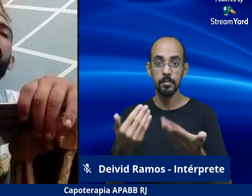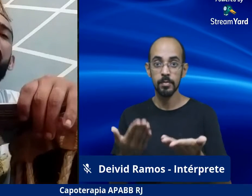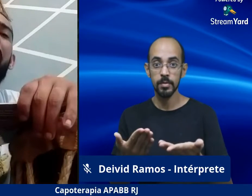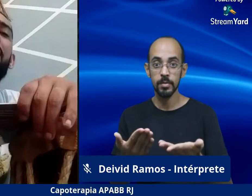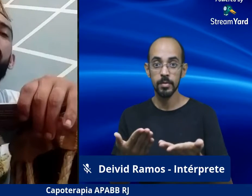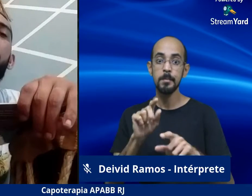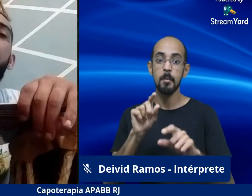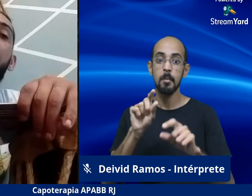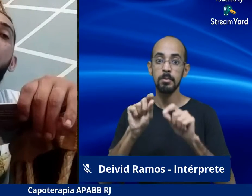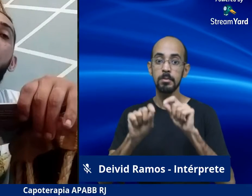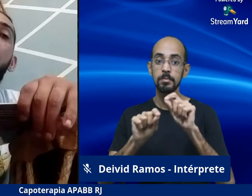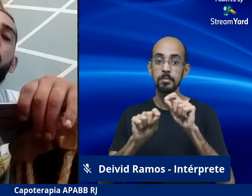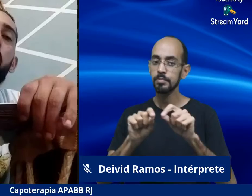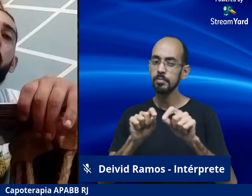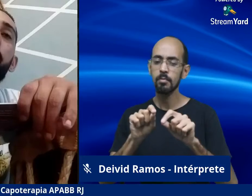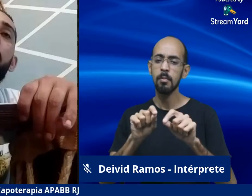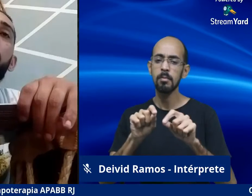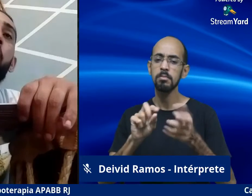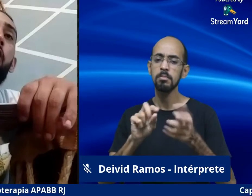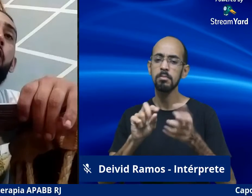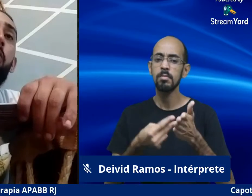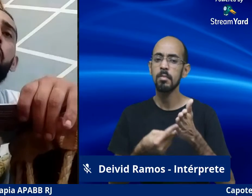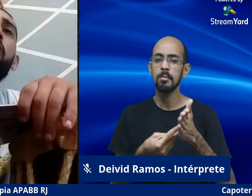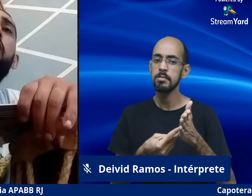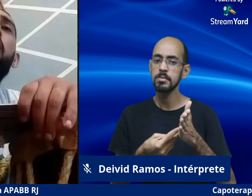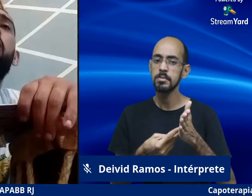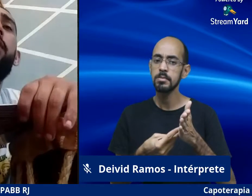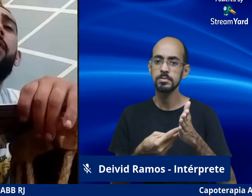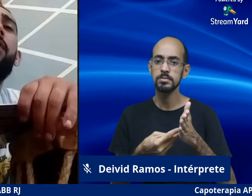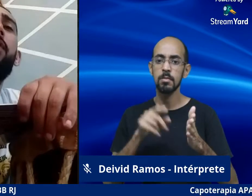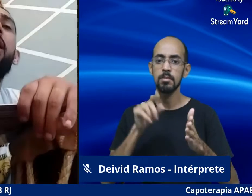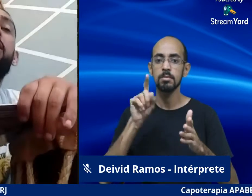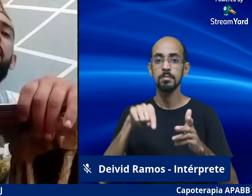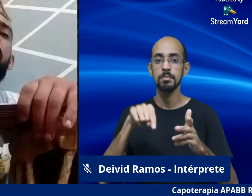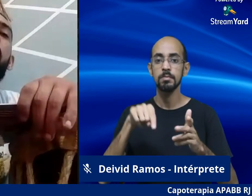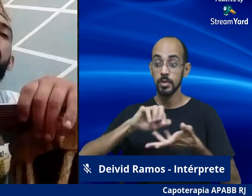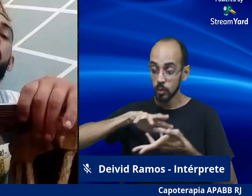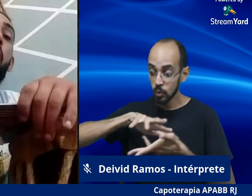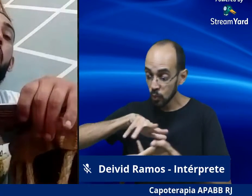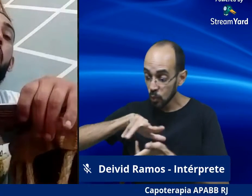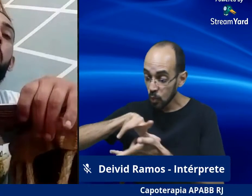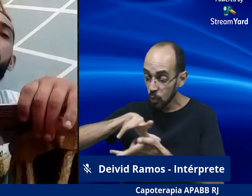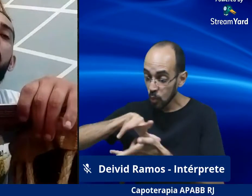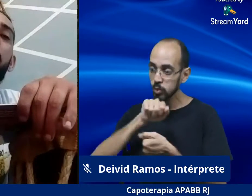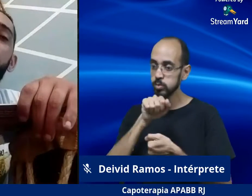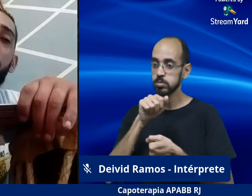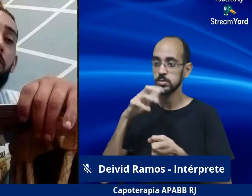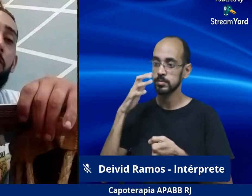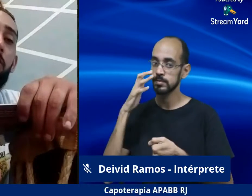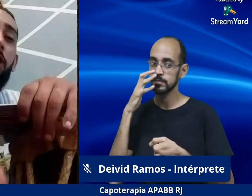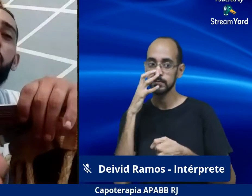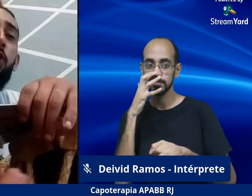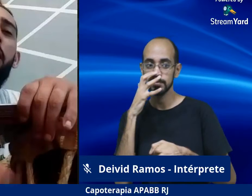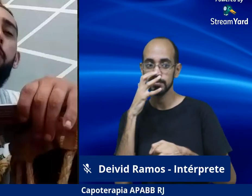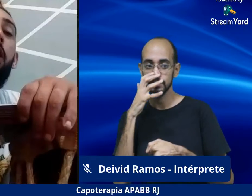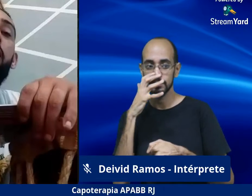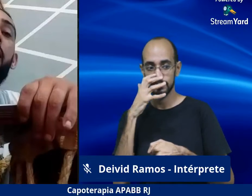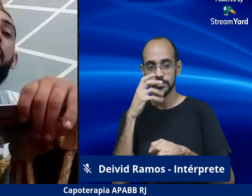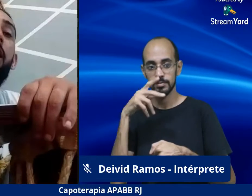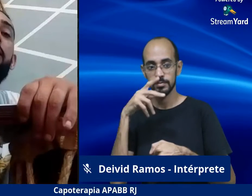da humanidade é algo, né, que o mundo todo reverencia como de